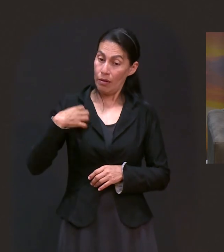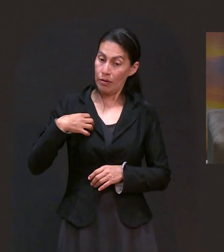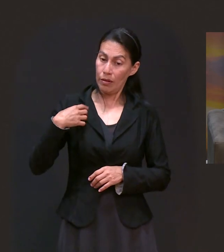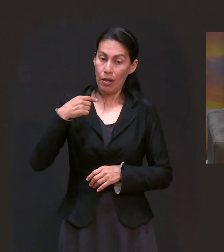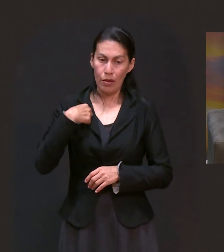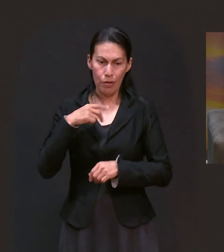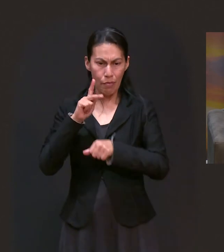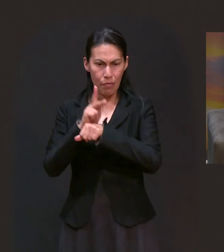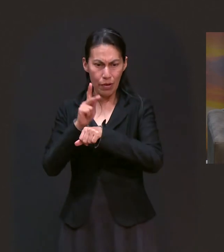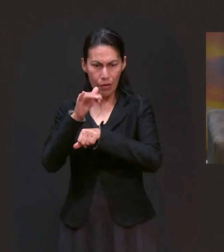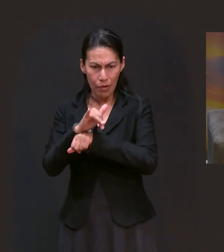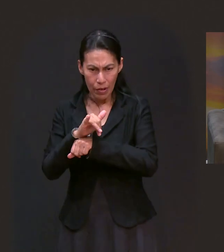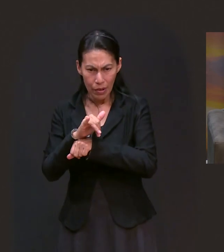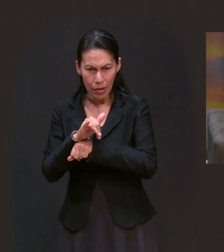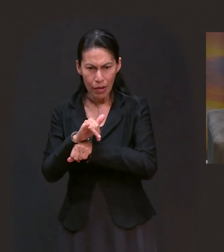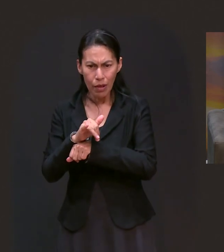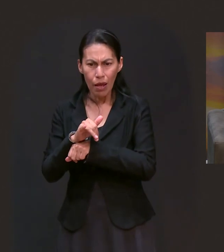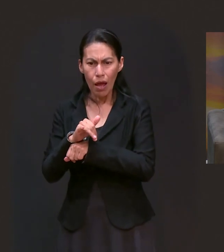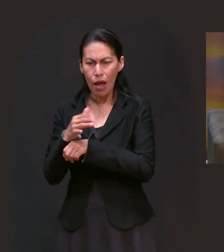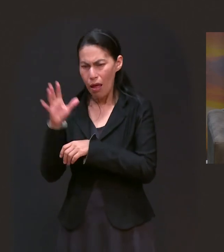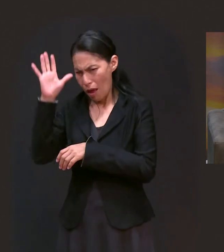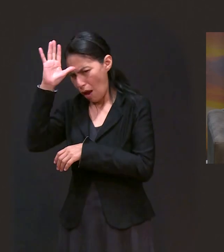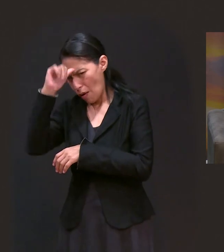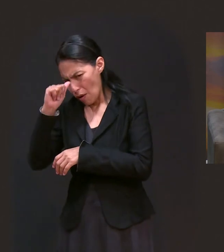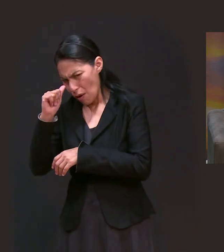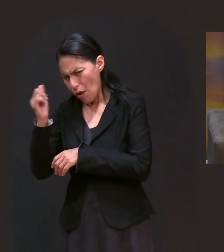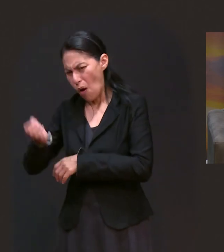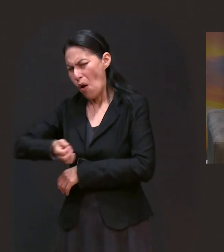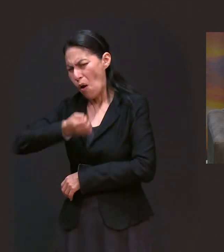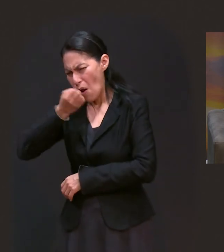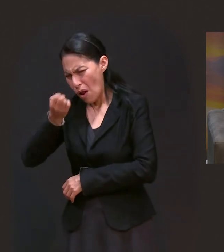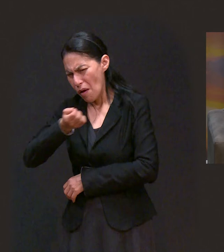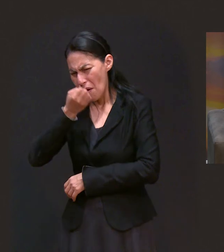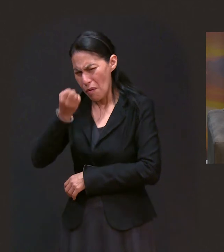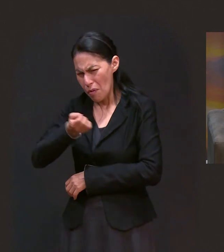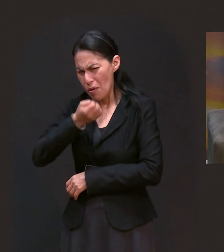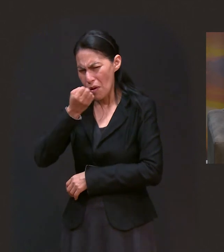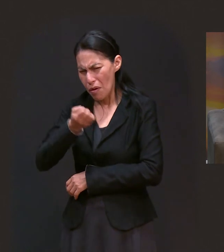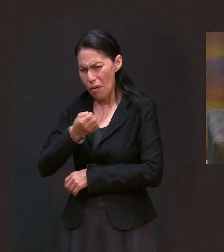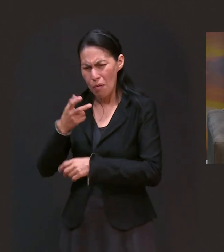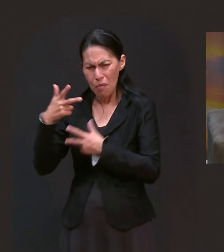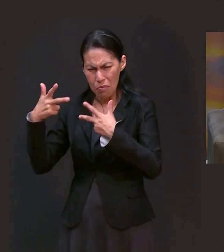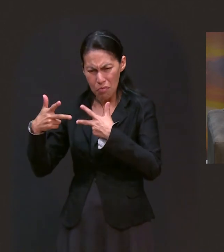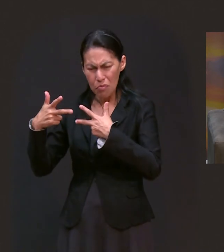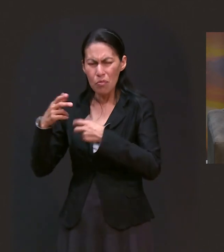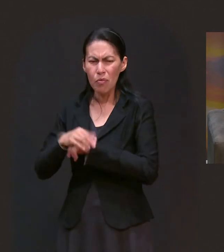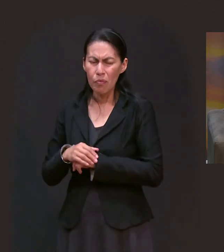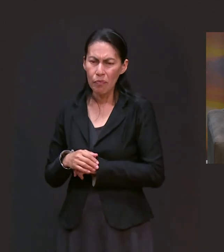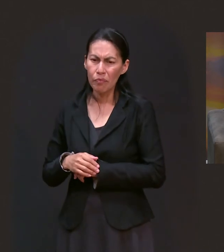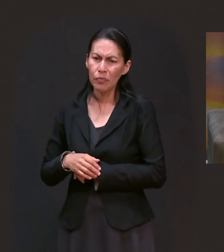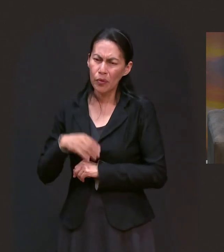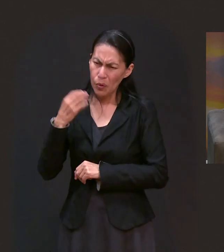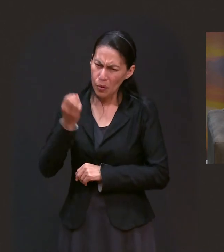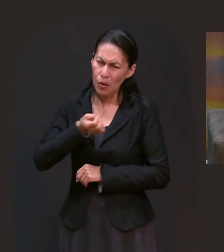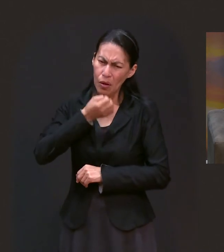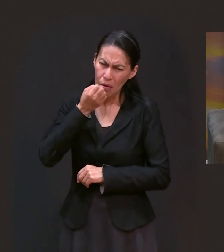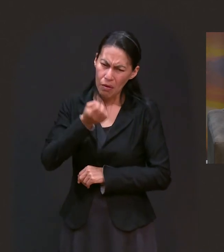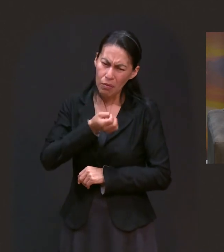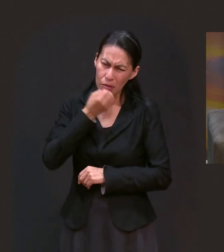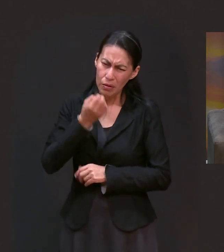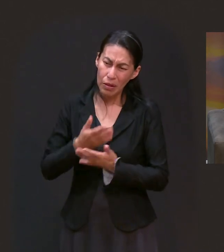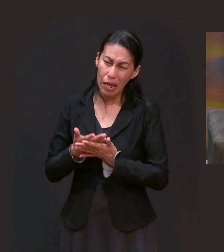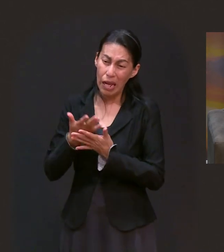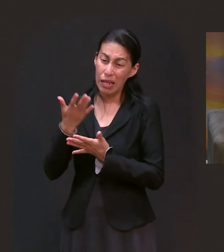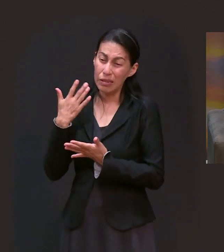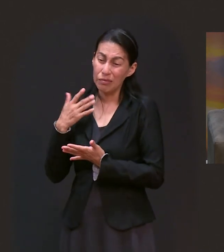argentina y en paraguay el aspecto se nos poníamos acuerdo hablábamos y ahora vamos por el futuro a ver porque no